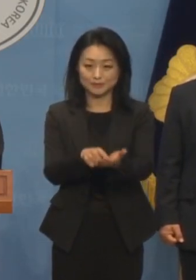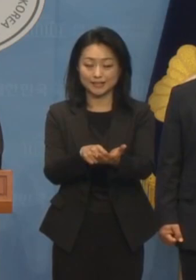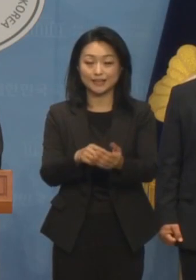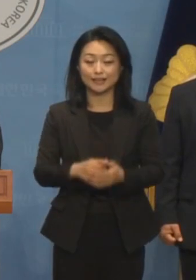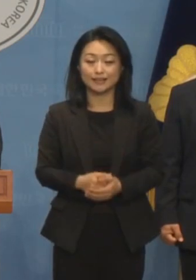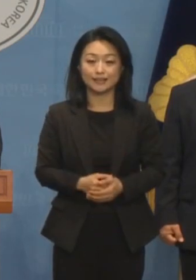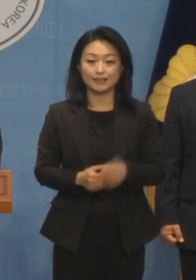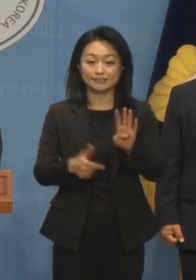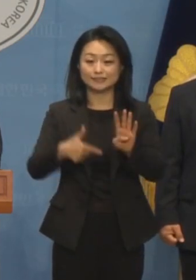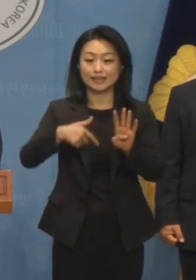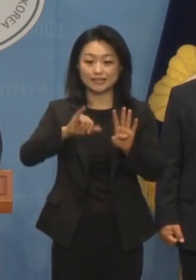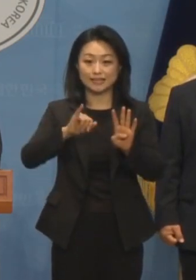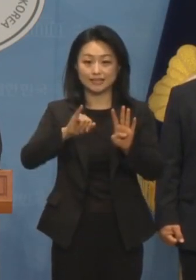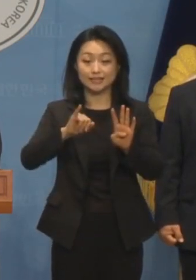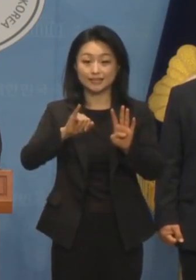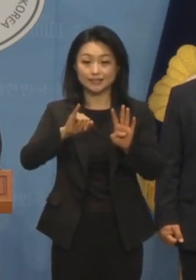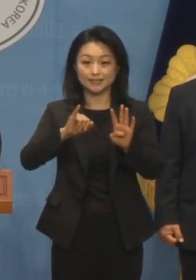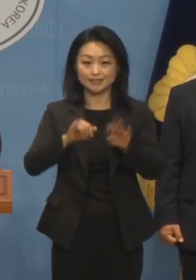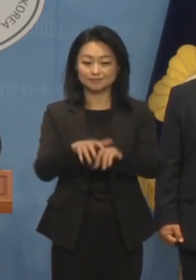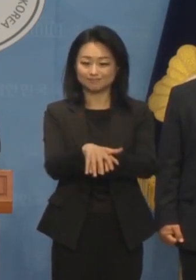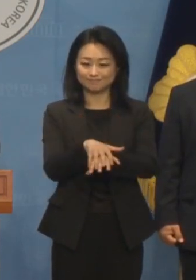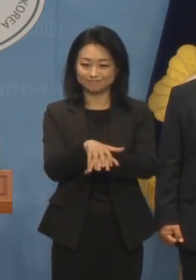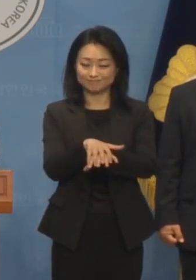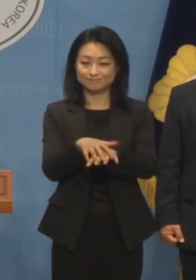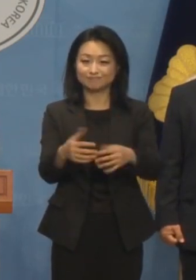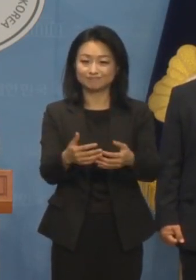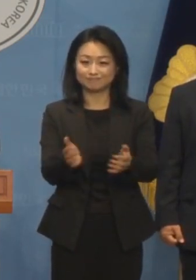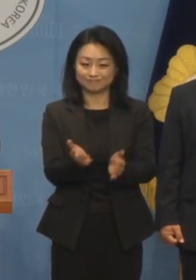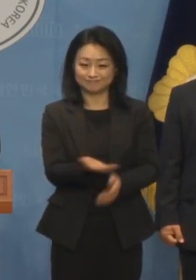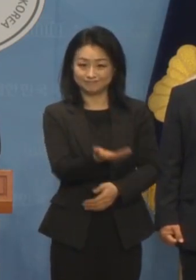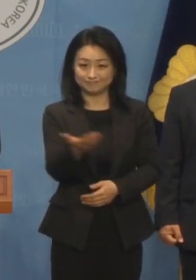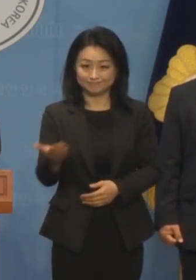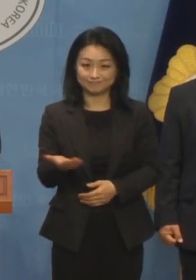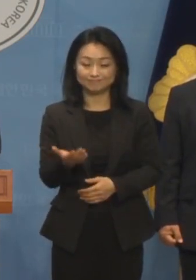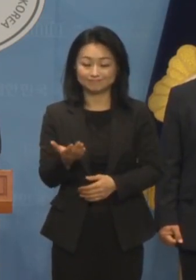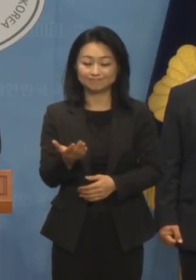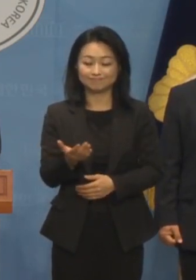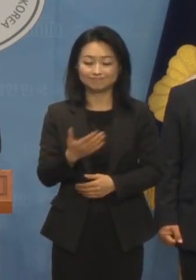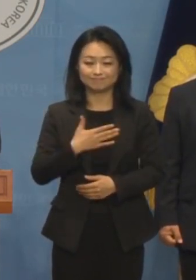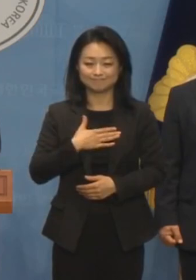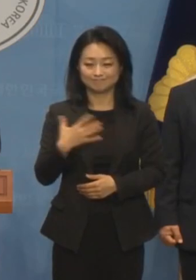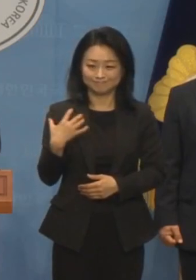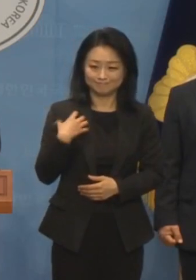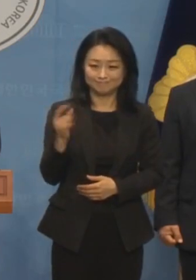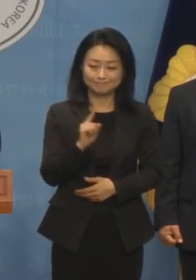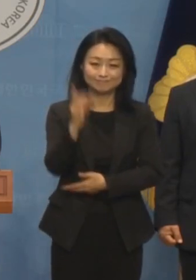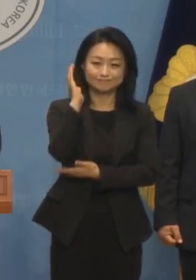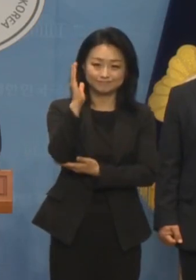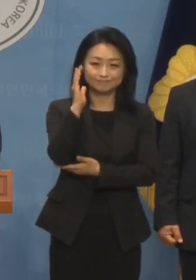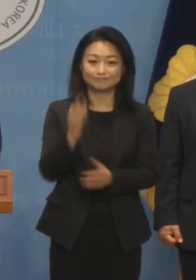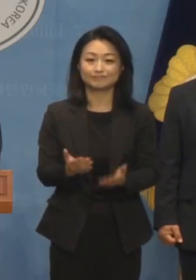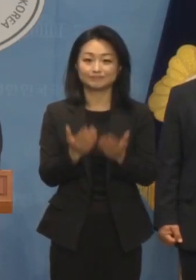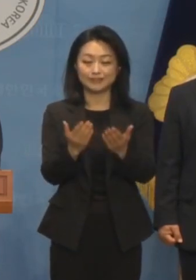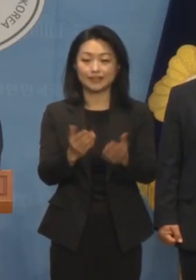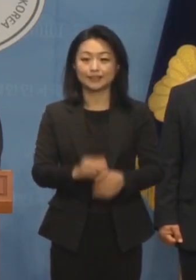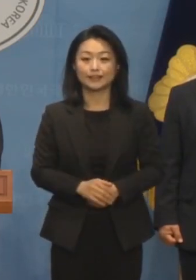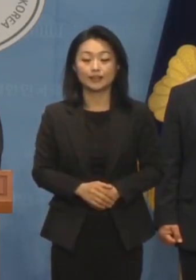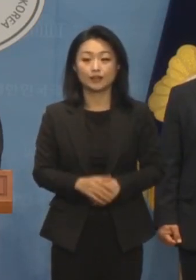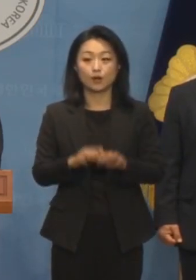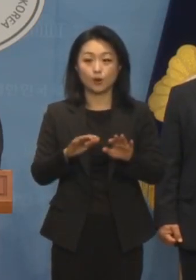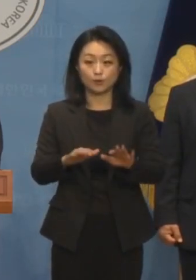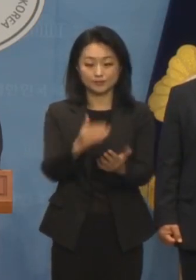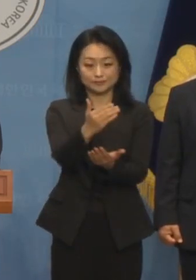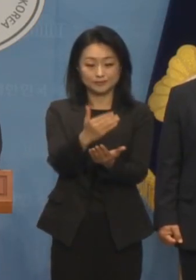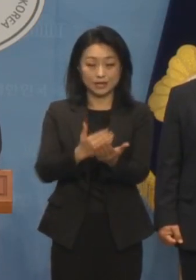기본소득당이 다하고자 하는 소임과 그 각오를 말씀드리고자 마련했습니다. 기자회견문 낭독에